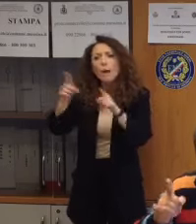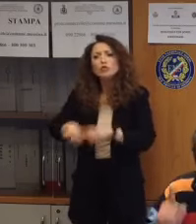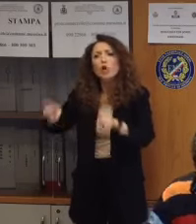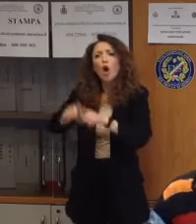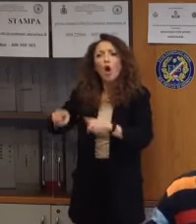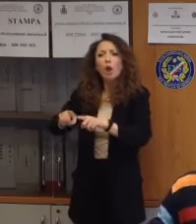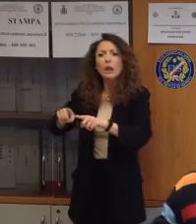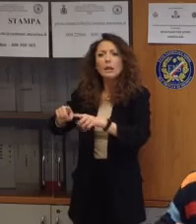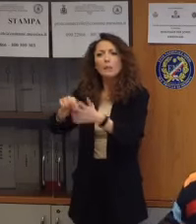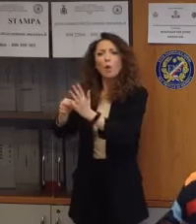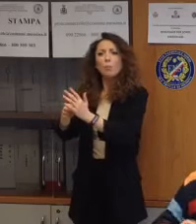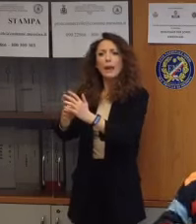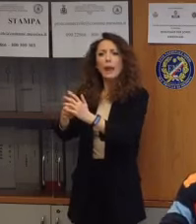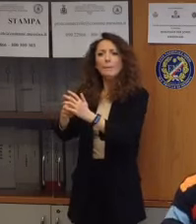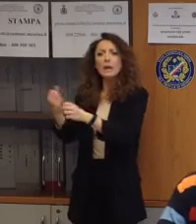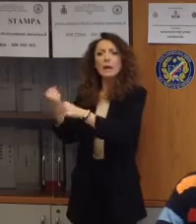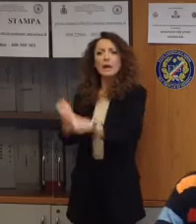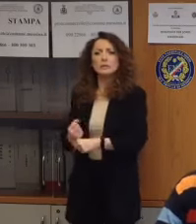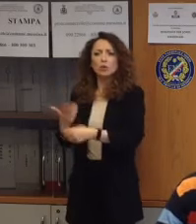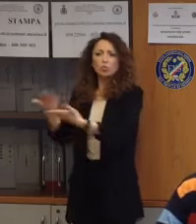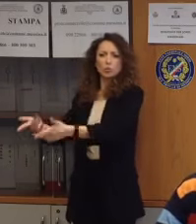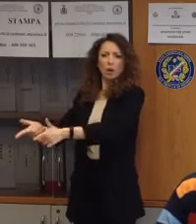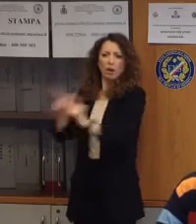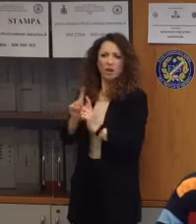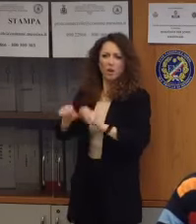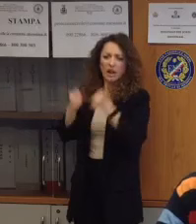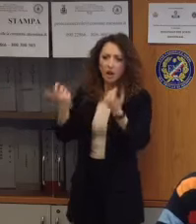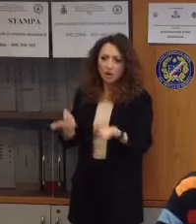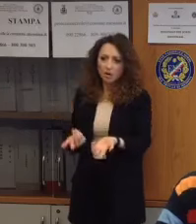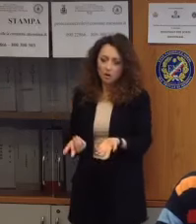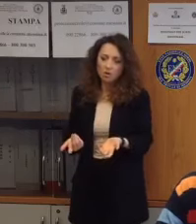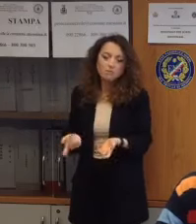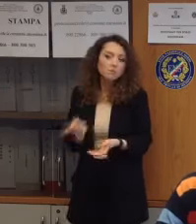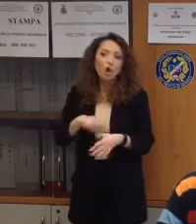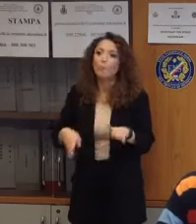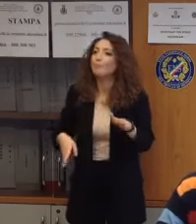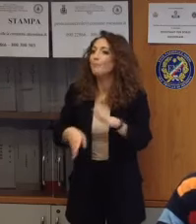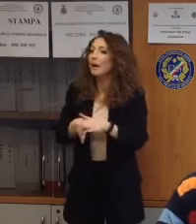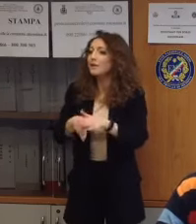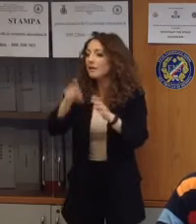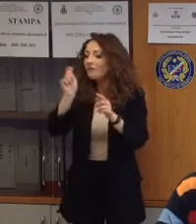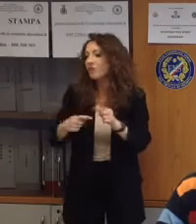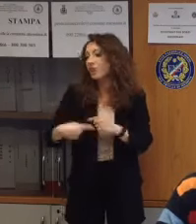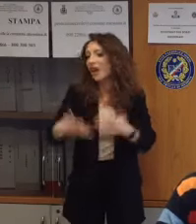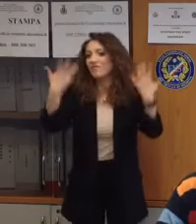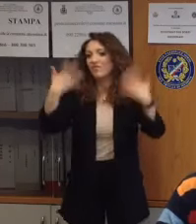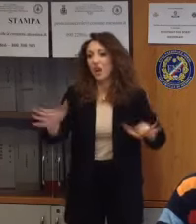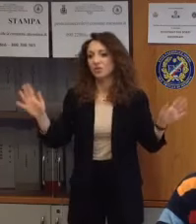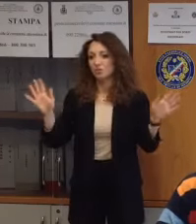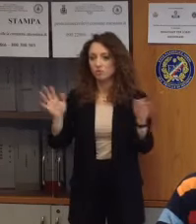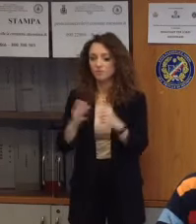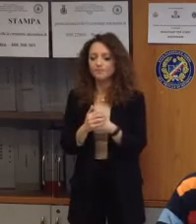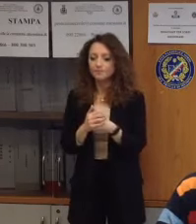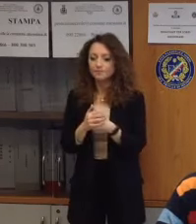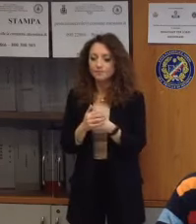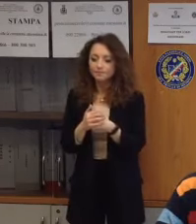siamo partiti, e quindi un primo dato ve lo voglio fornire io, poi lo pubblicheremo anche